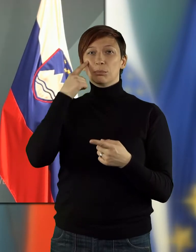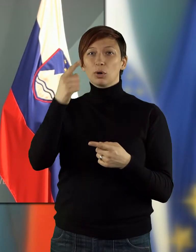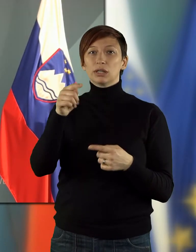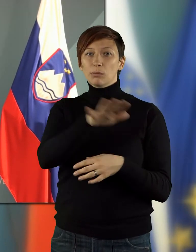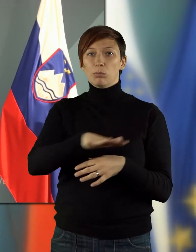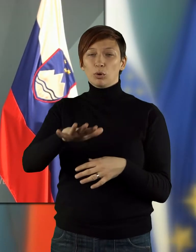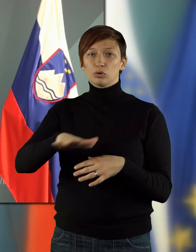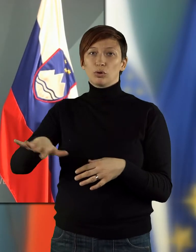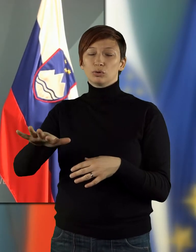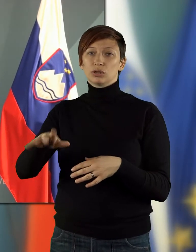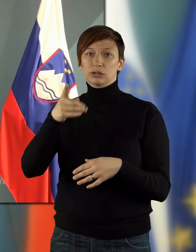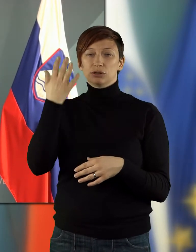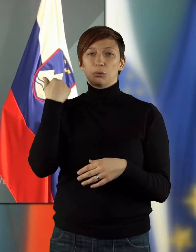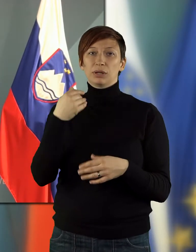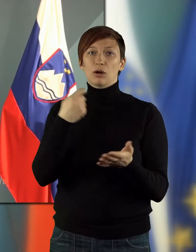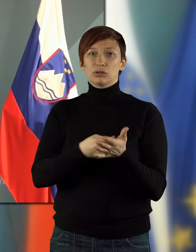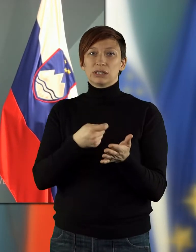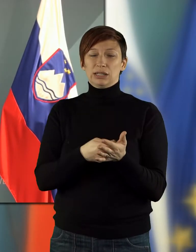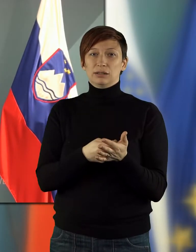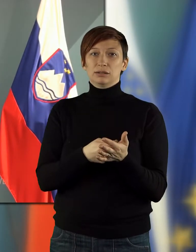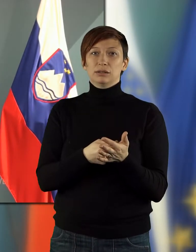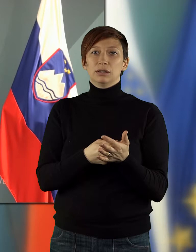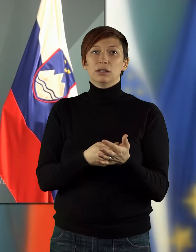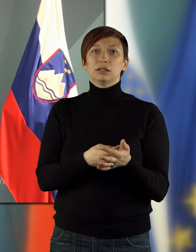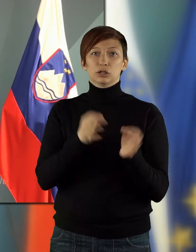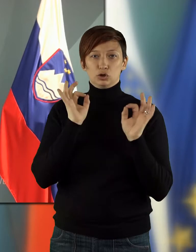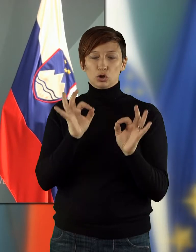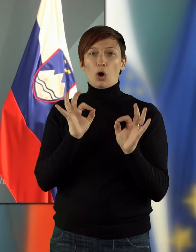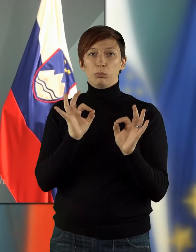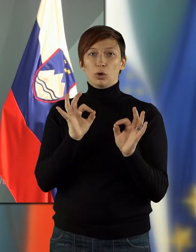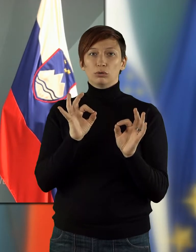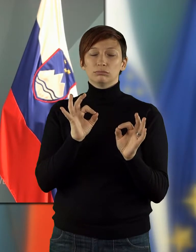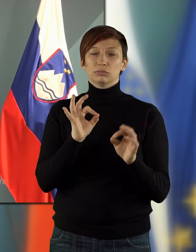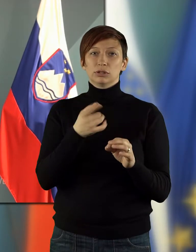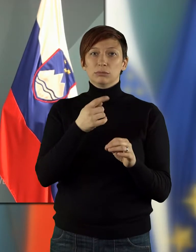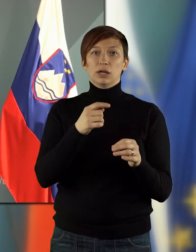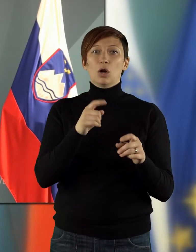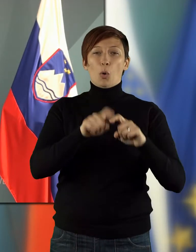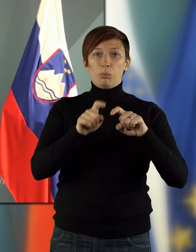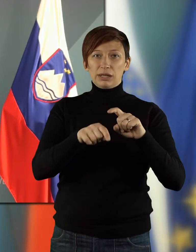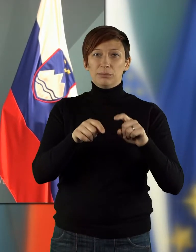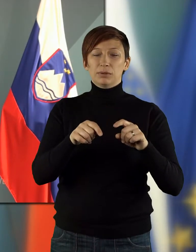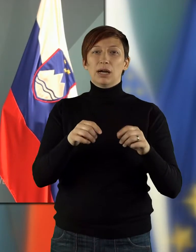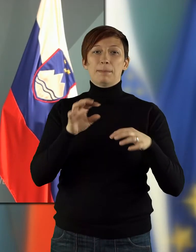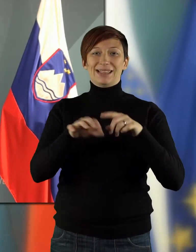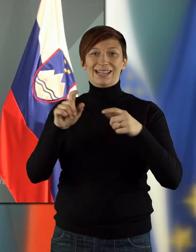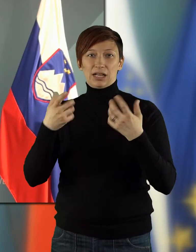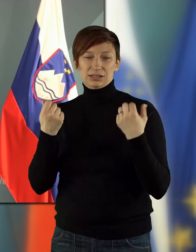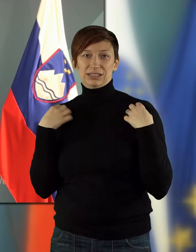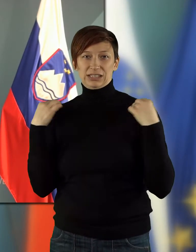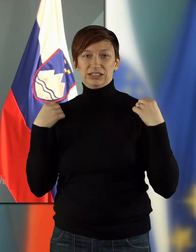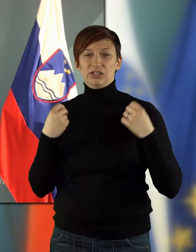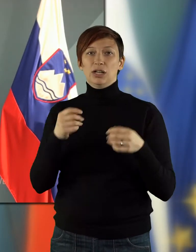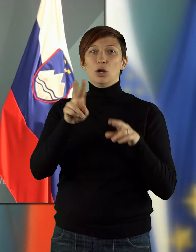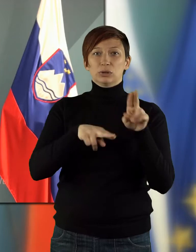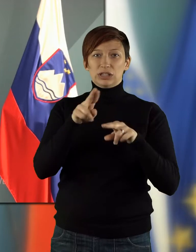In če pogledamo področja, ki so bila ocenjena z dobro, so bila področje opreme in materialnih